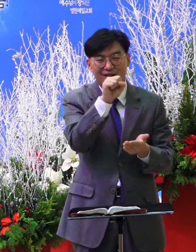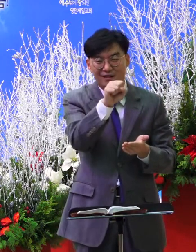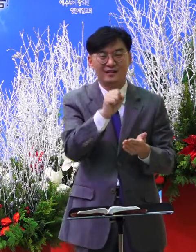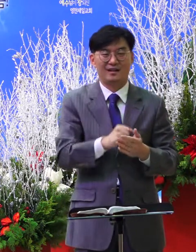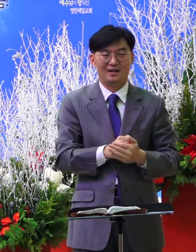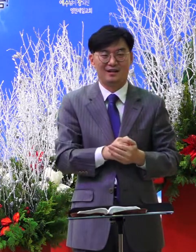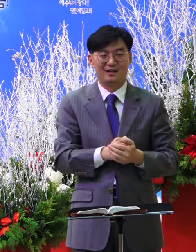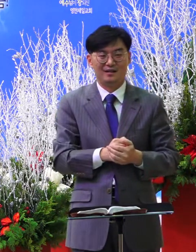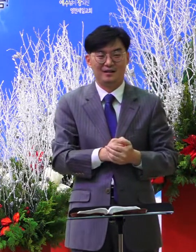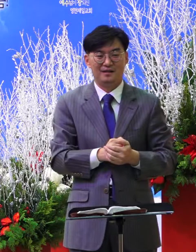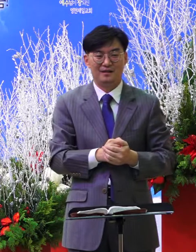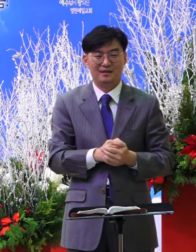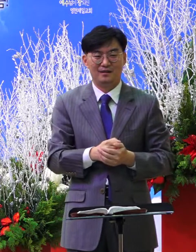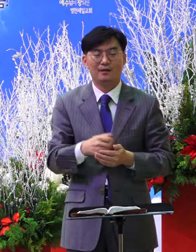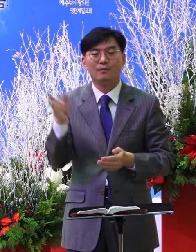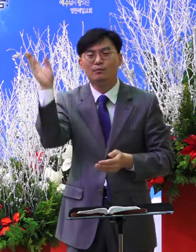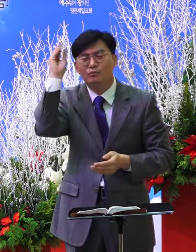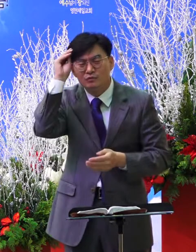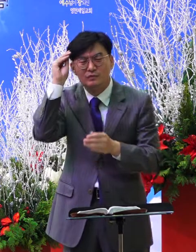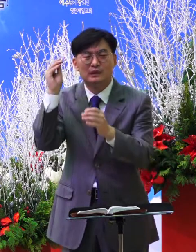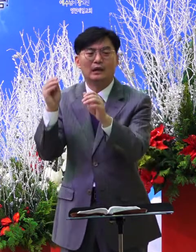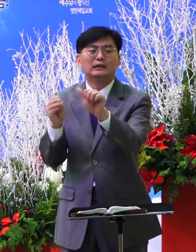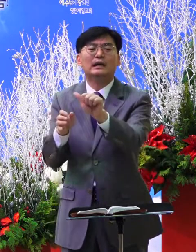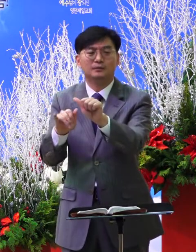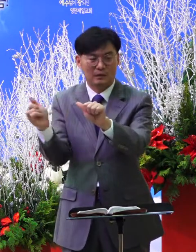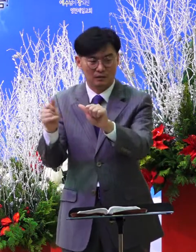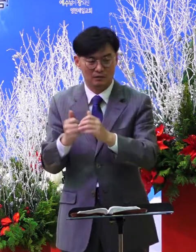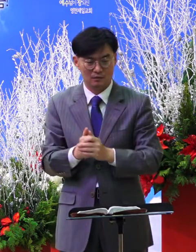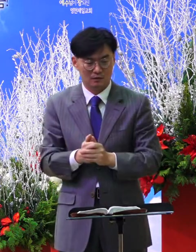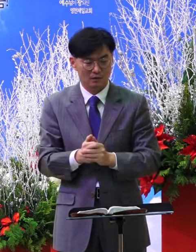근데 신랑으로부터 들려오는 이야기는 나는 너희를 알지 못하노라.